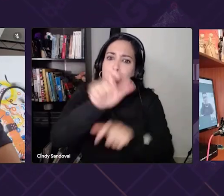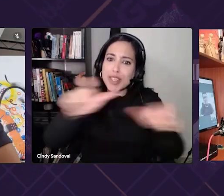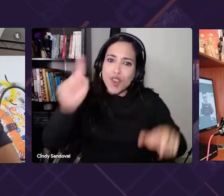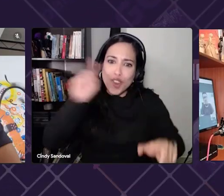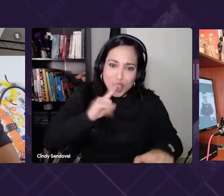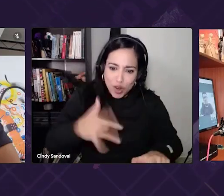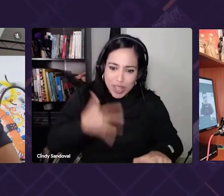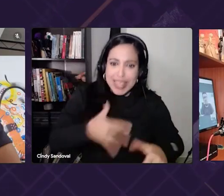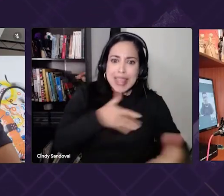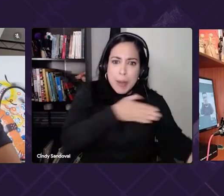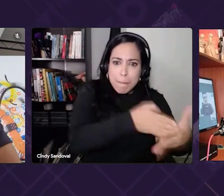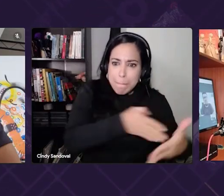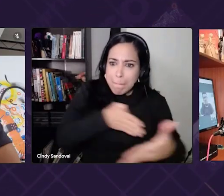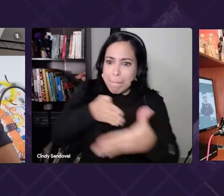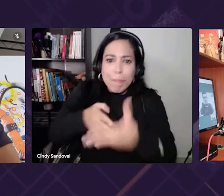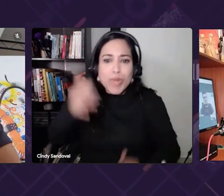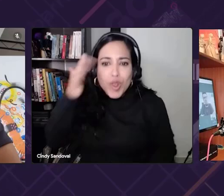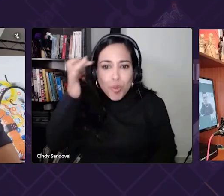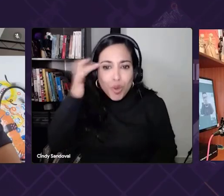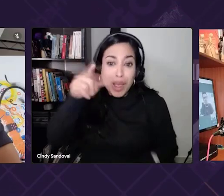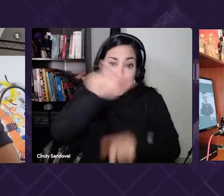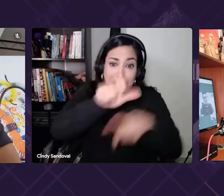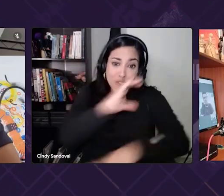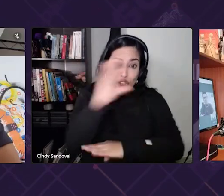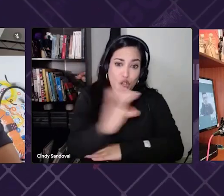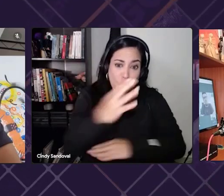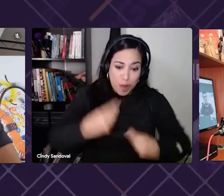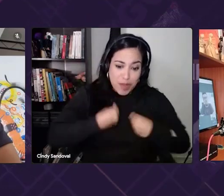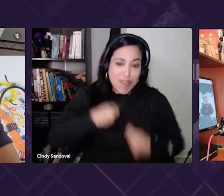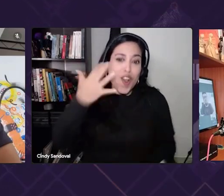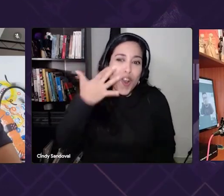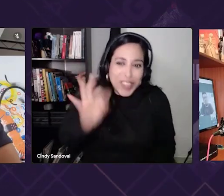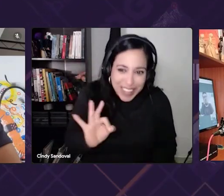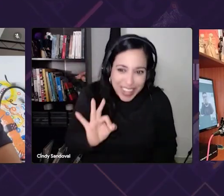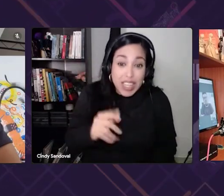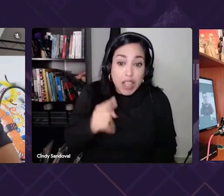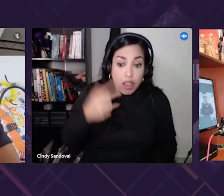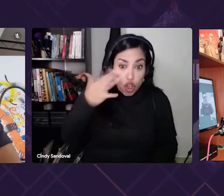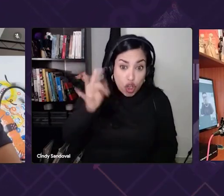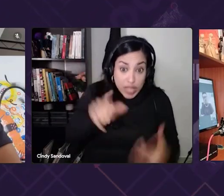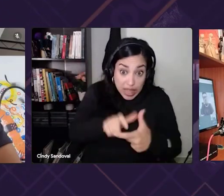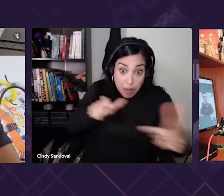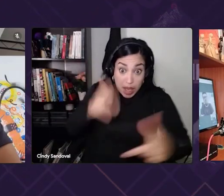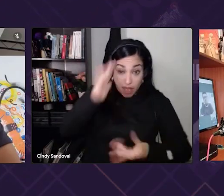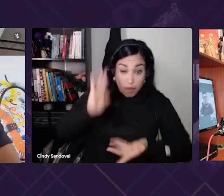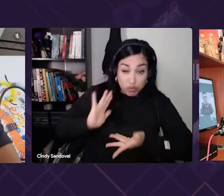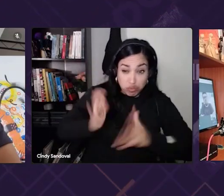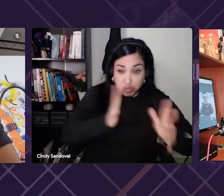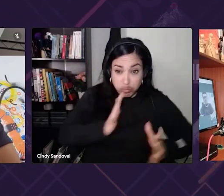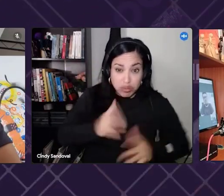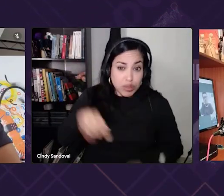la mayoría de la población colombiana no conocemos la